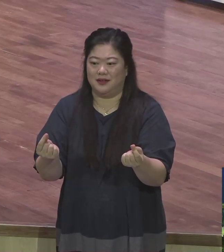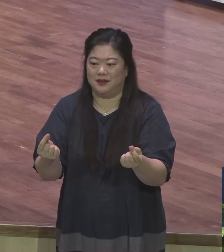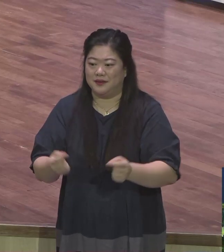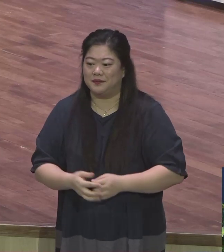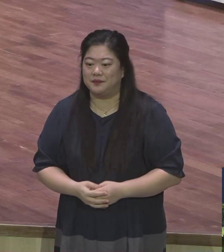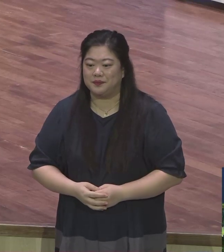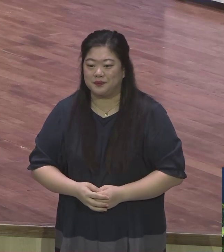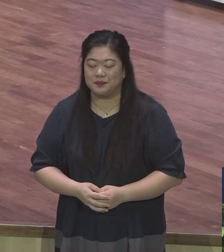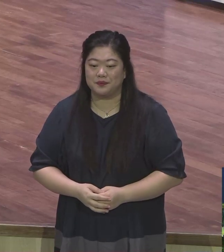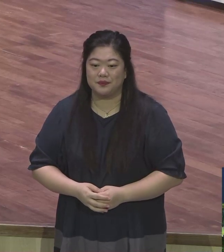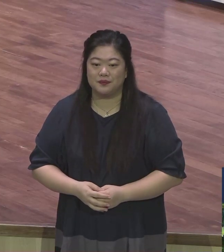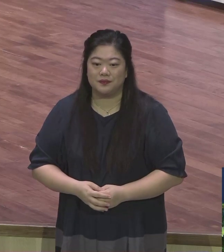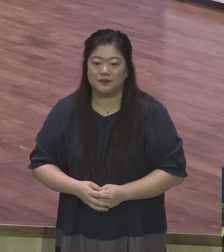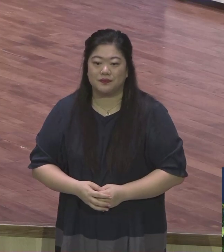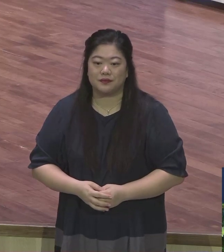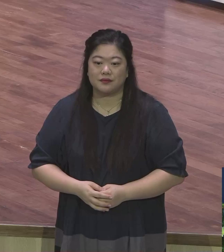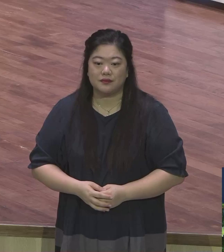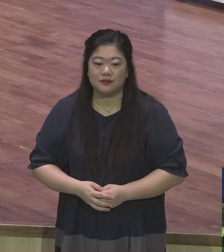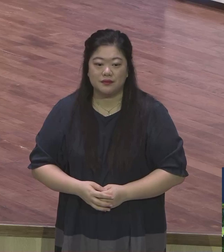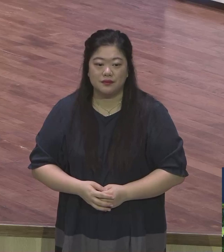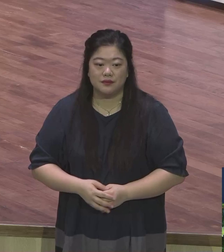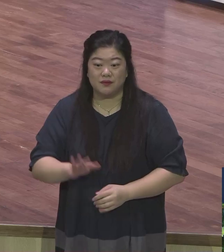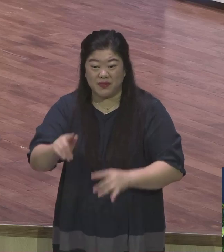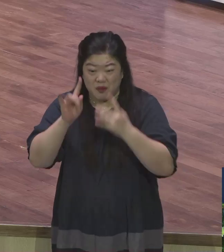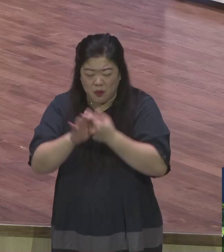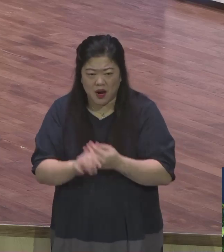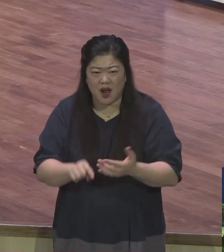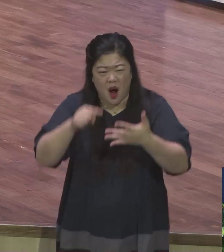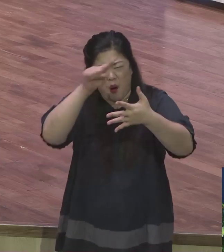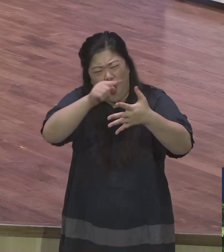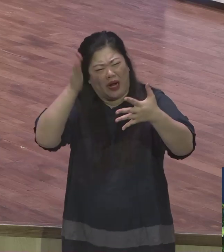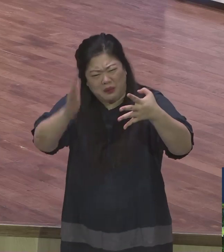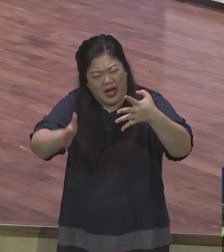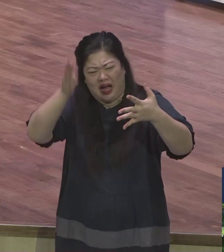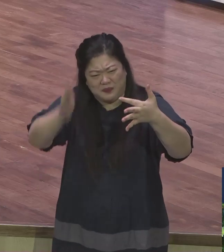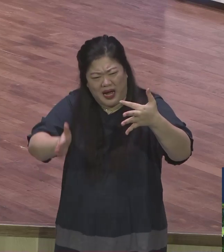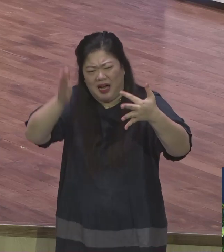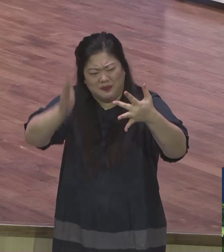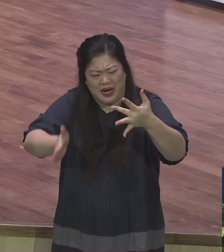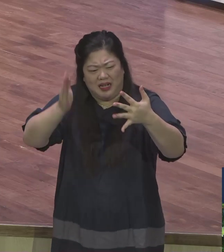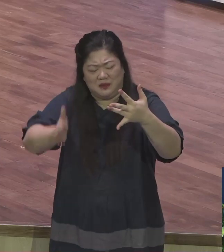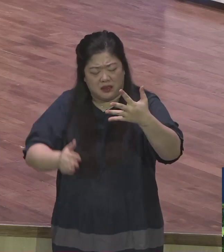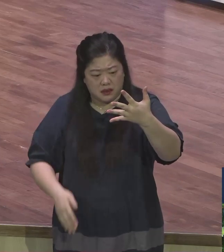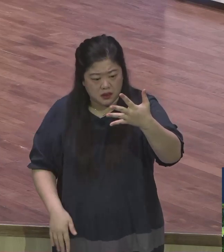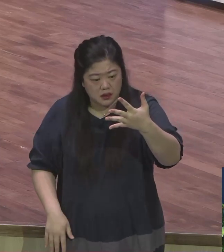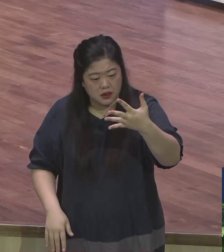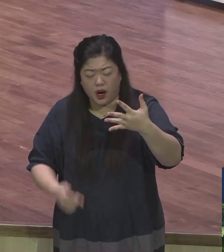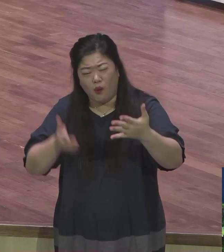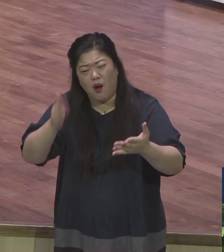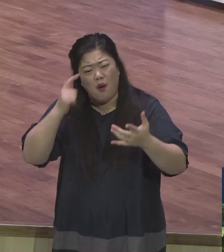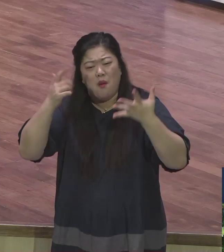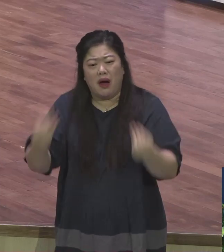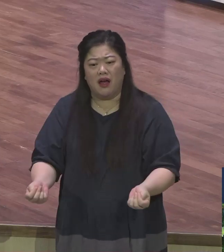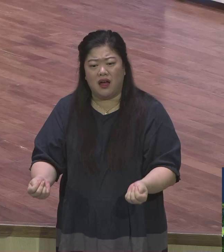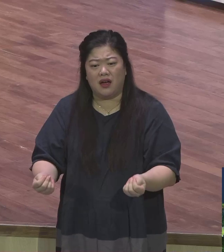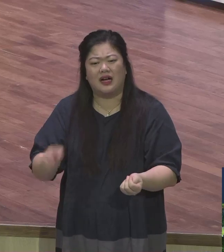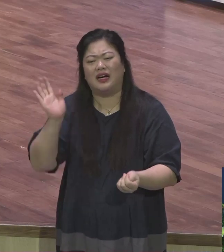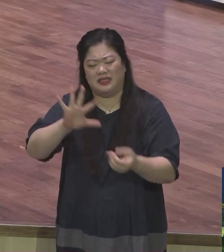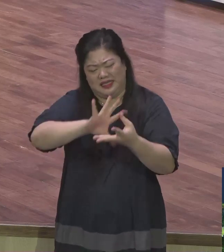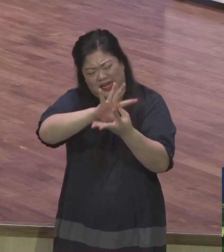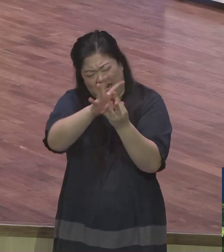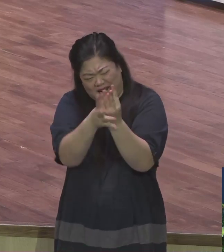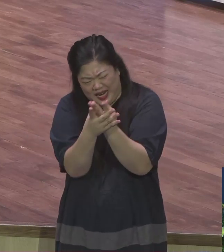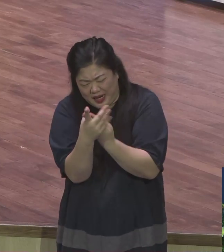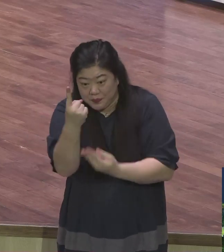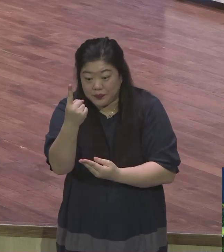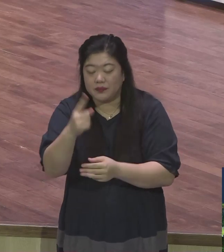지금 1년 뒤의 내용을 보면요. 복잡한 것 가치 많은 요약을 해서 한마디로 말하면 사랑하라. 말이에요.